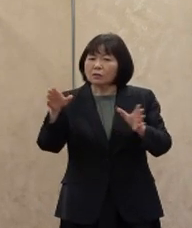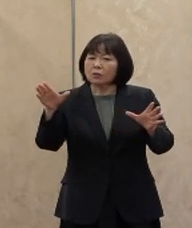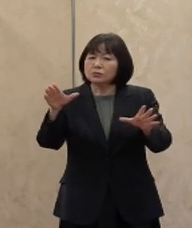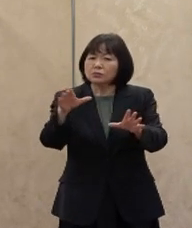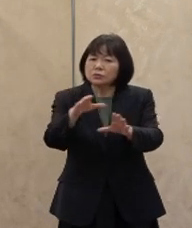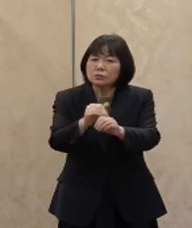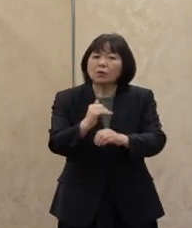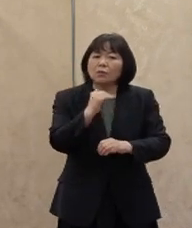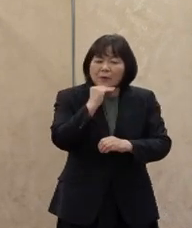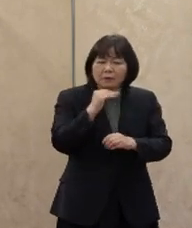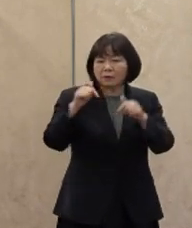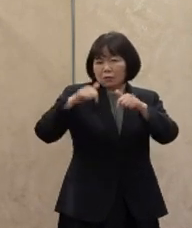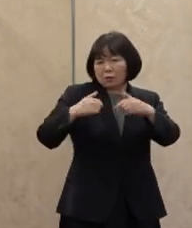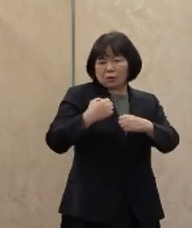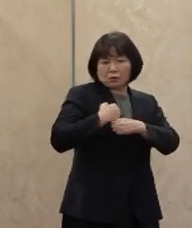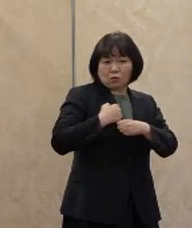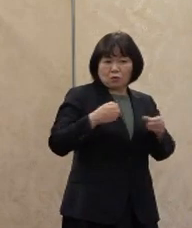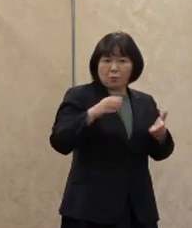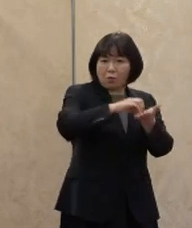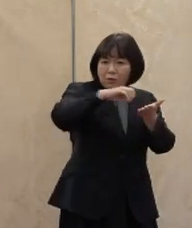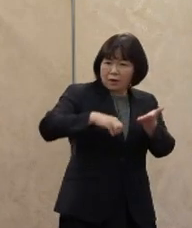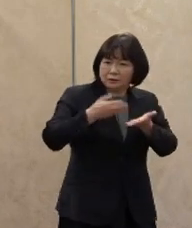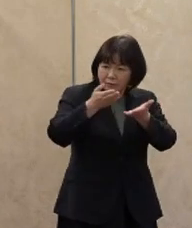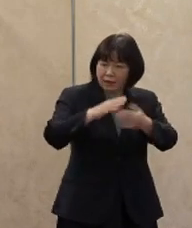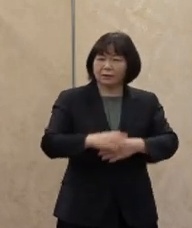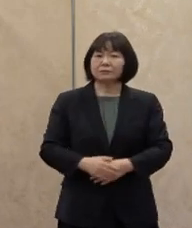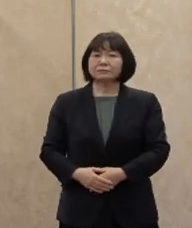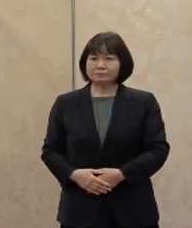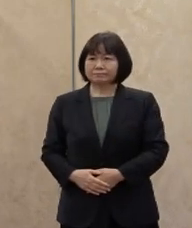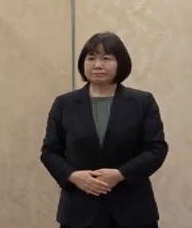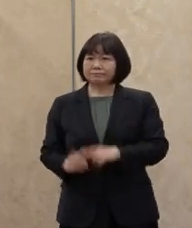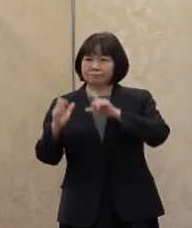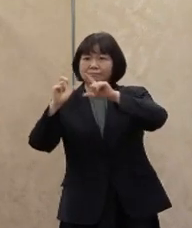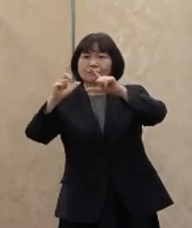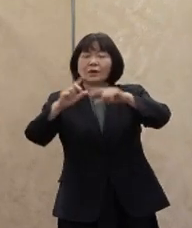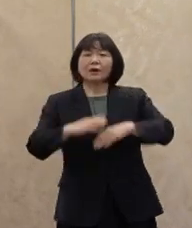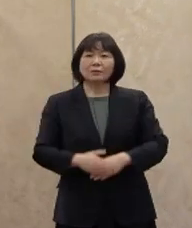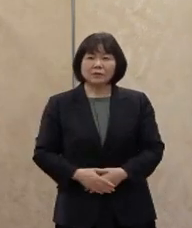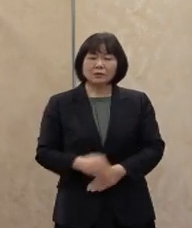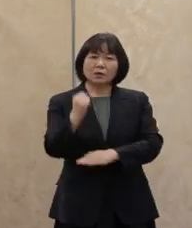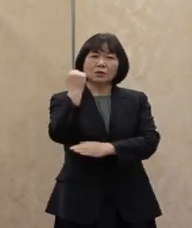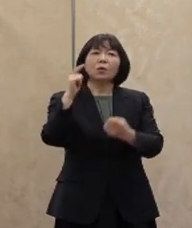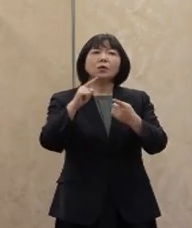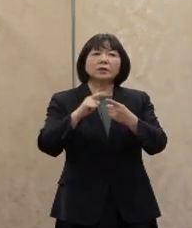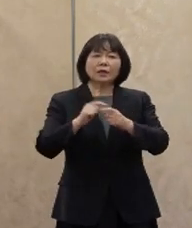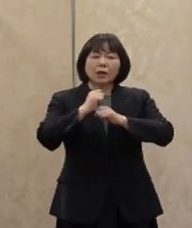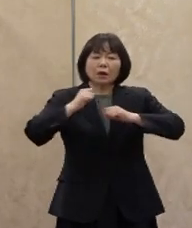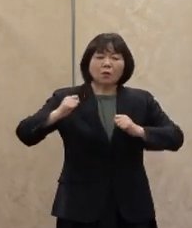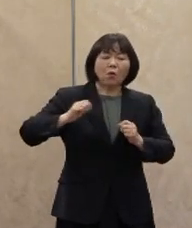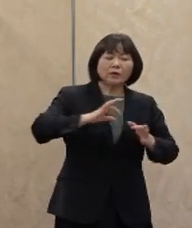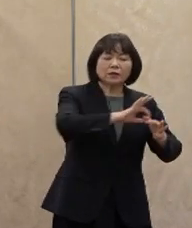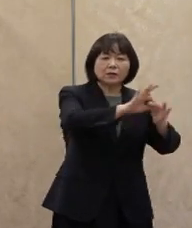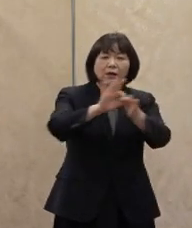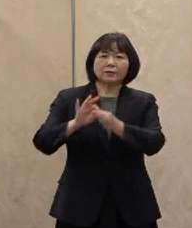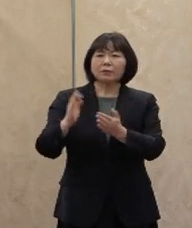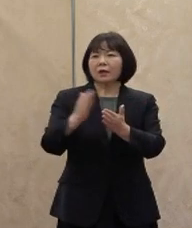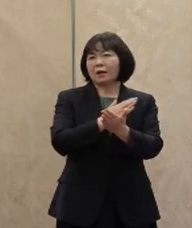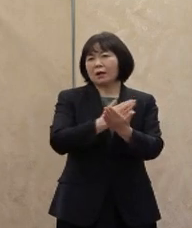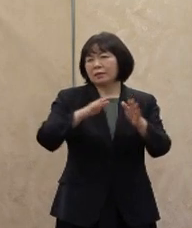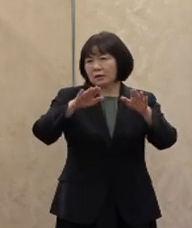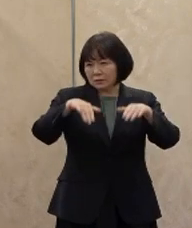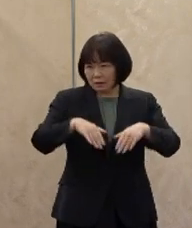だというふうにお考えでしょうか。 あのここは基本的には広域連合で判断しましたけれども